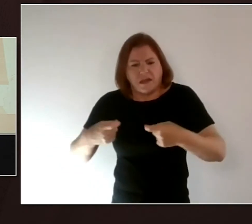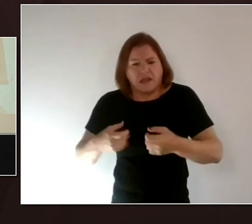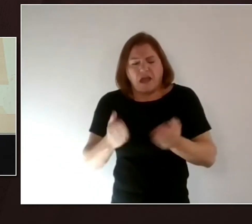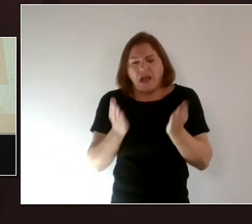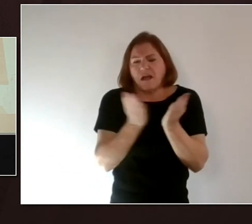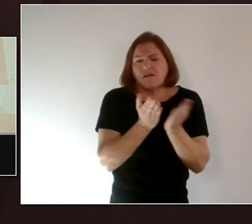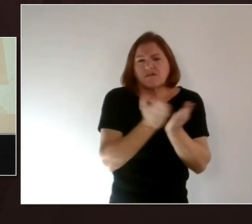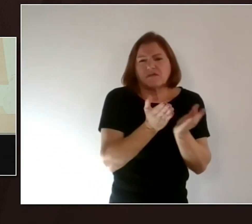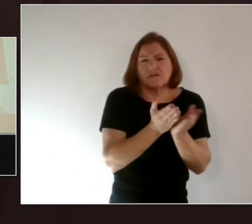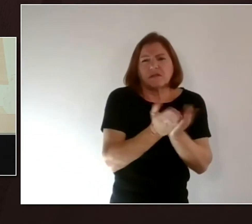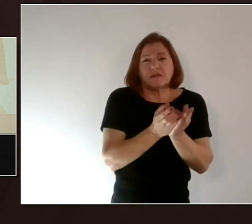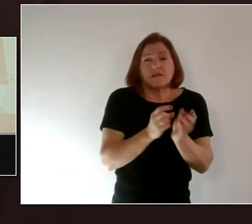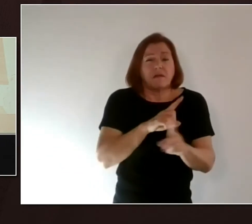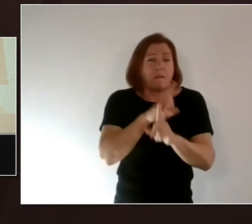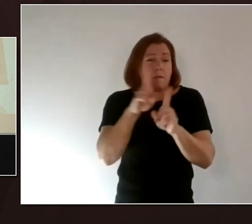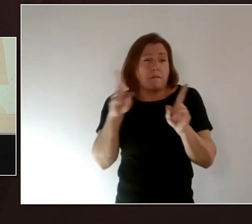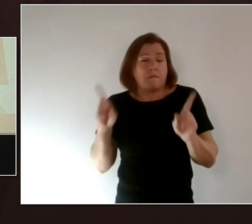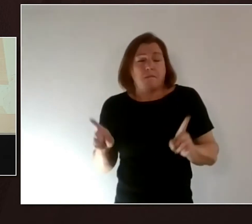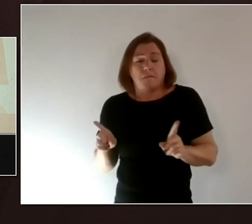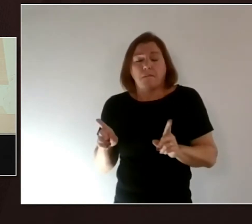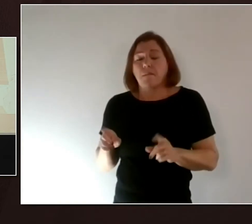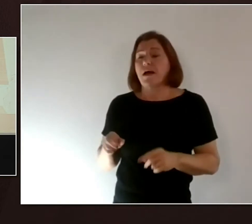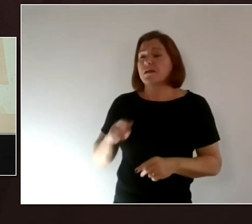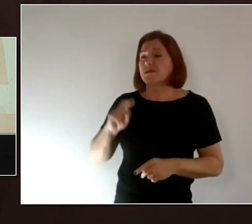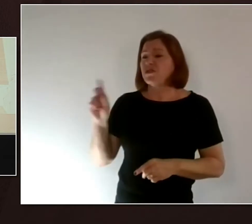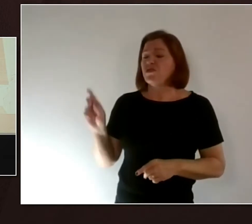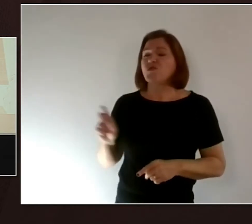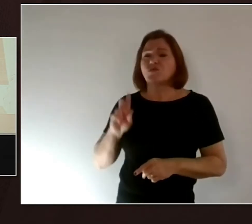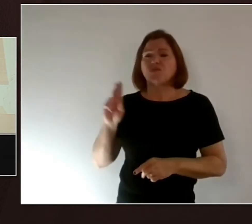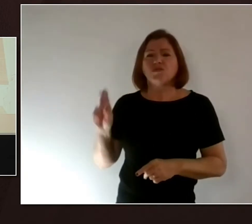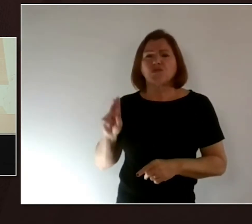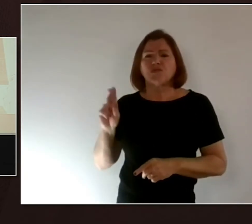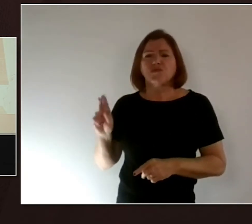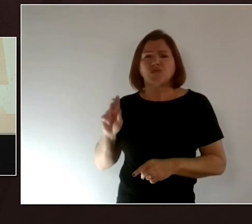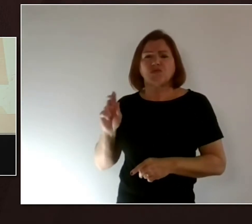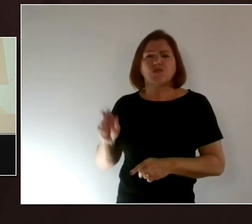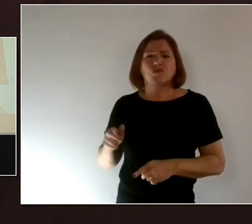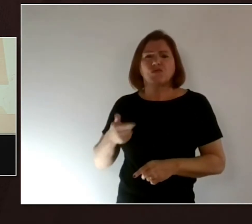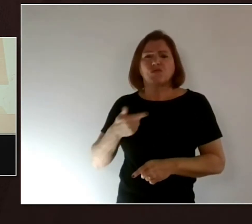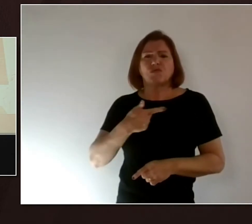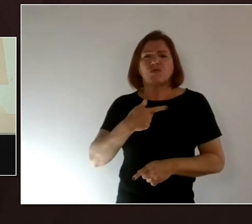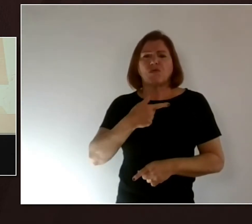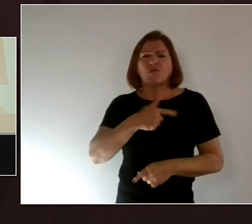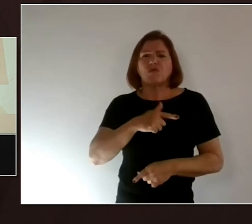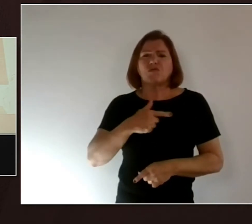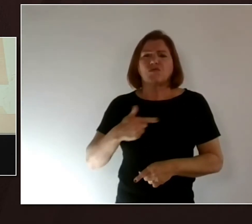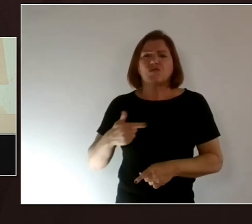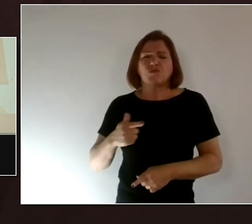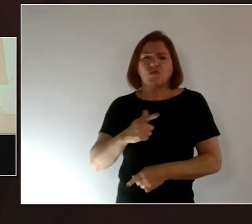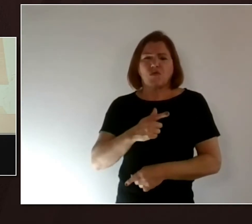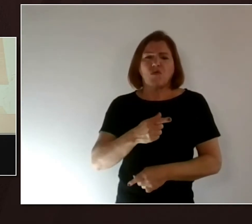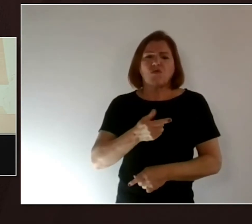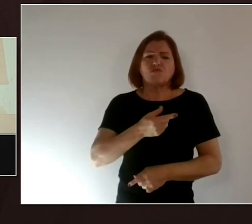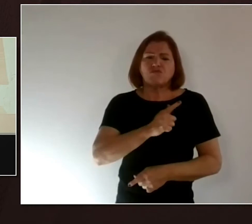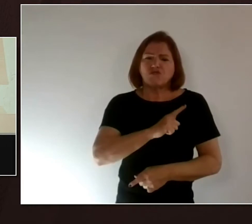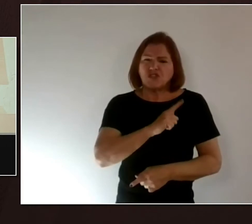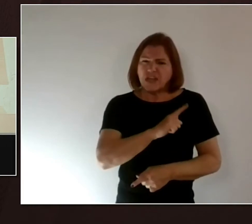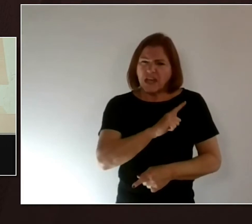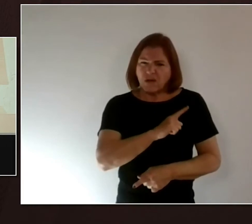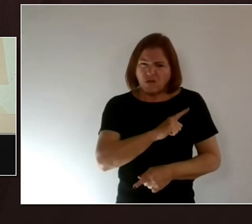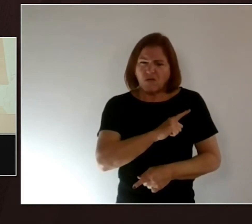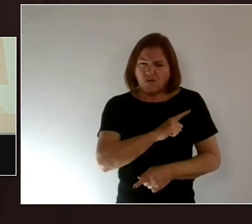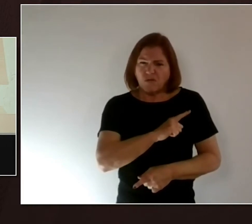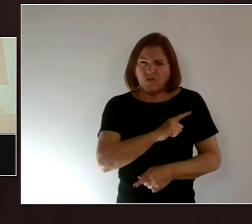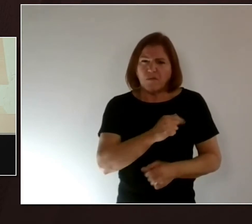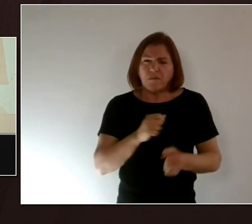para atingirem o objetivo. Esse Galério era um homem cruel, impelido em parte por sua